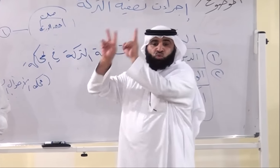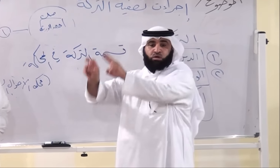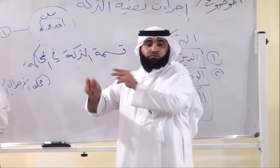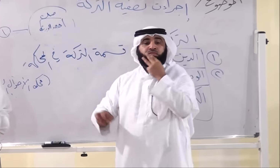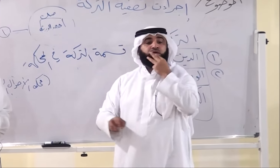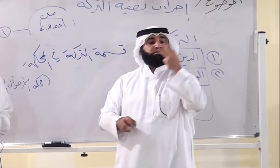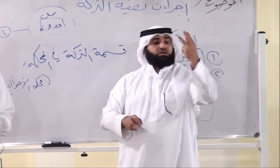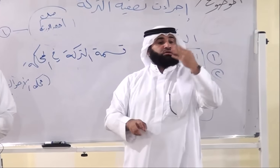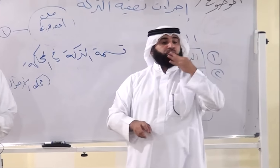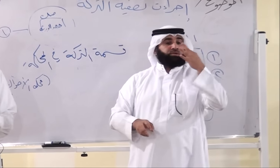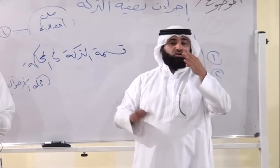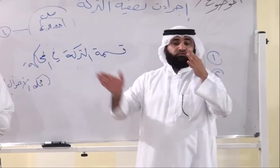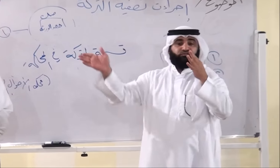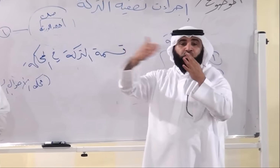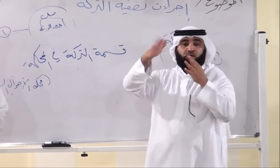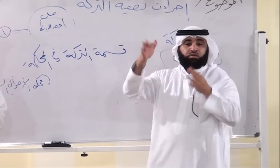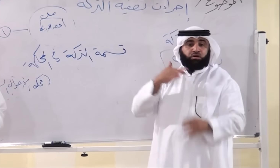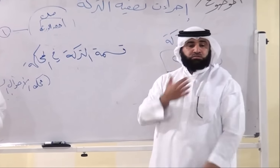وحتى لو